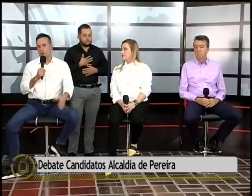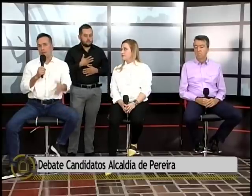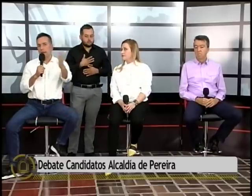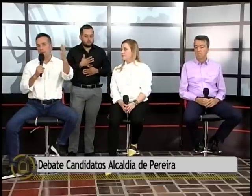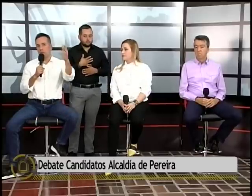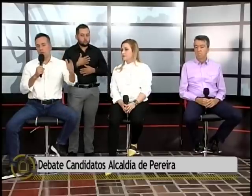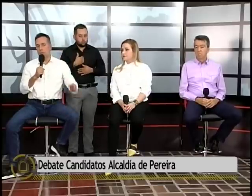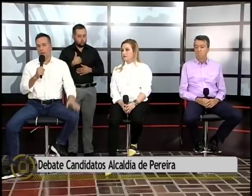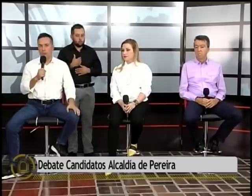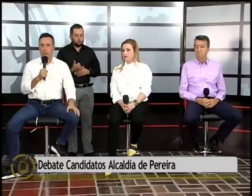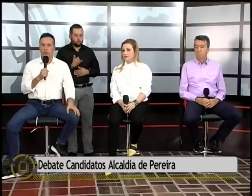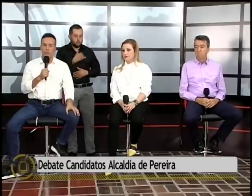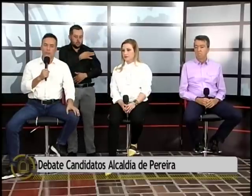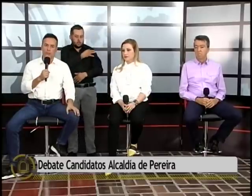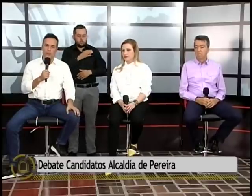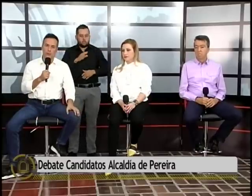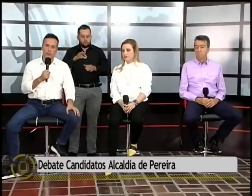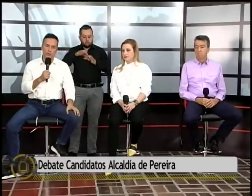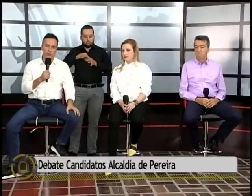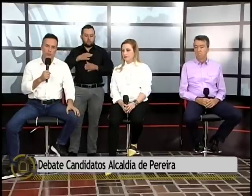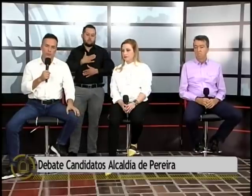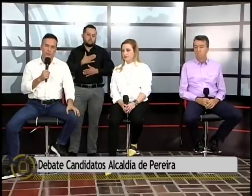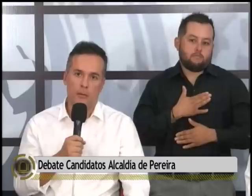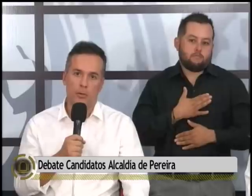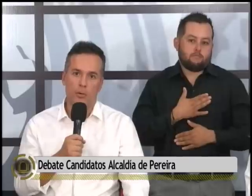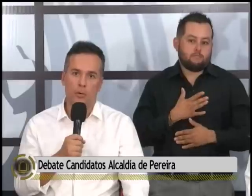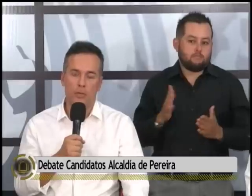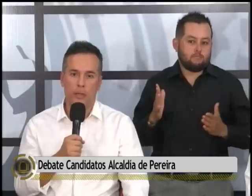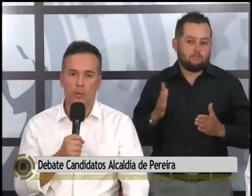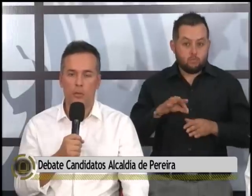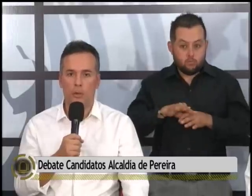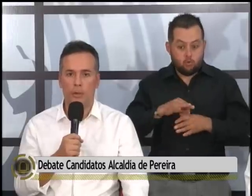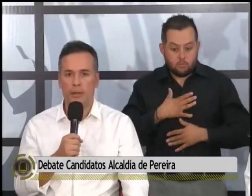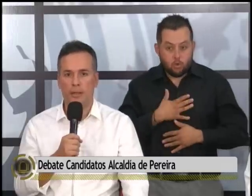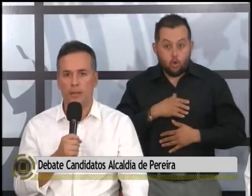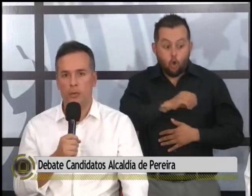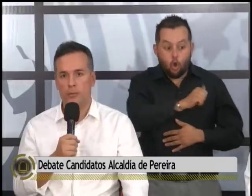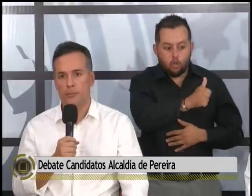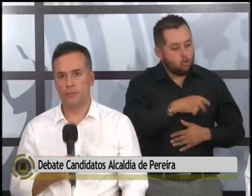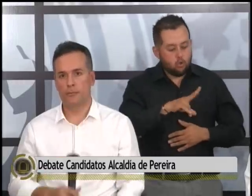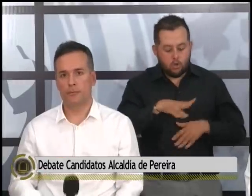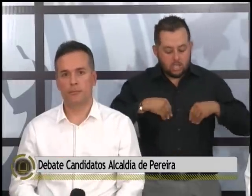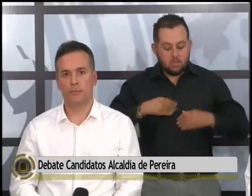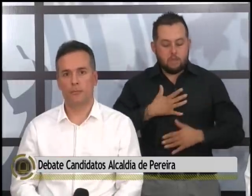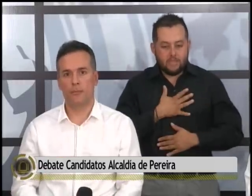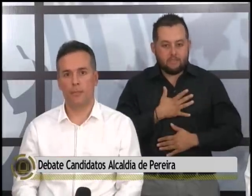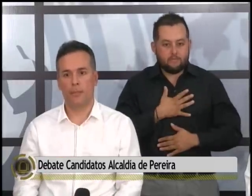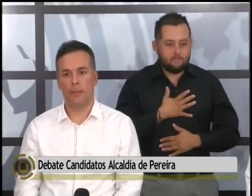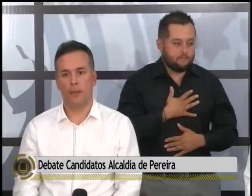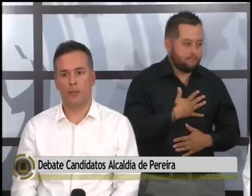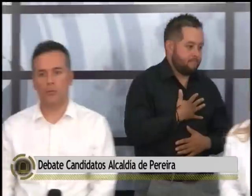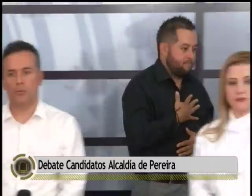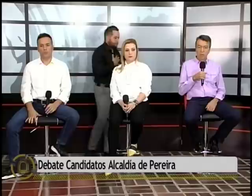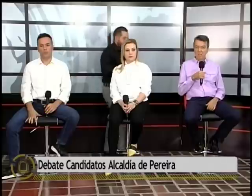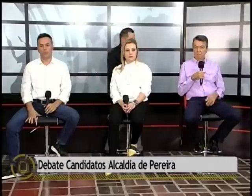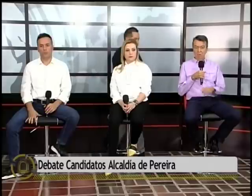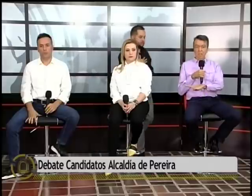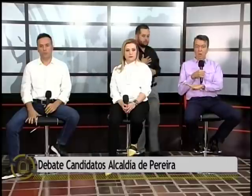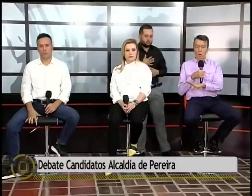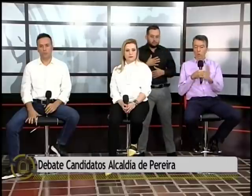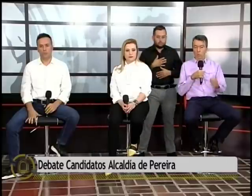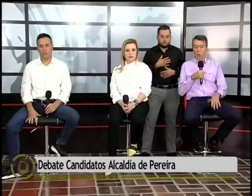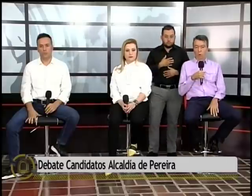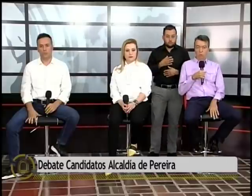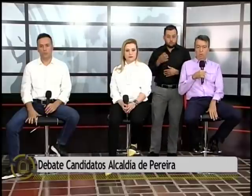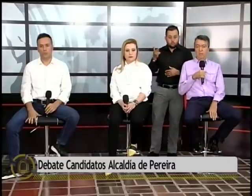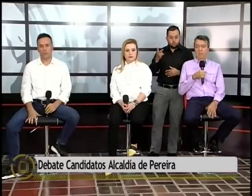Yo soy candidato, yo voy a votar por mí, Edison. Yo hoy no considero ninguna otra alternativa. Carlos Alfredo. Yo no votaría pues entre